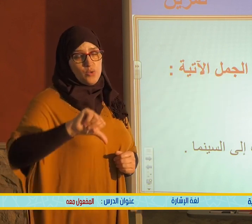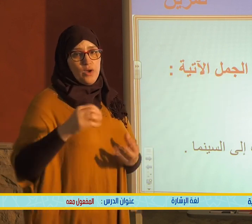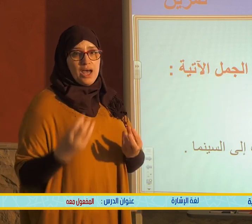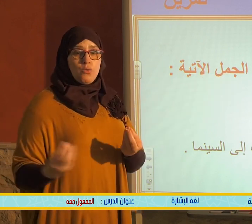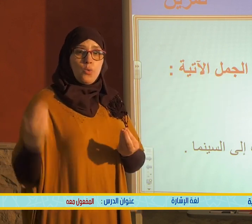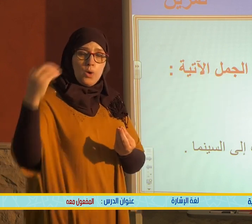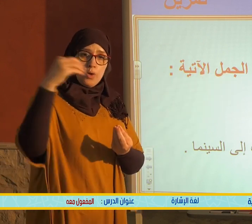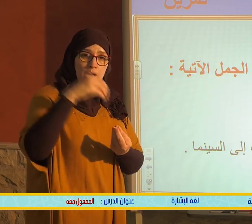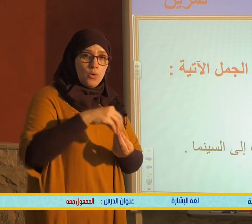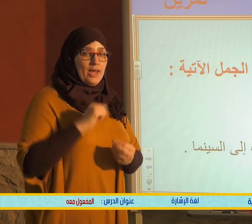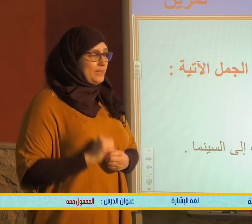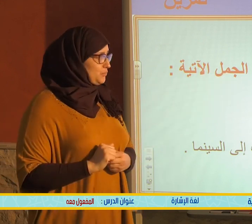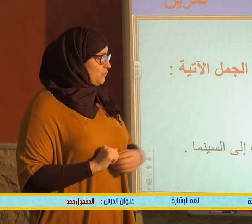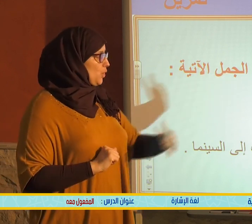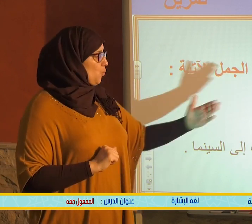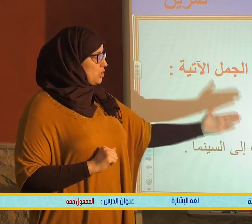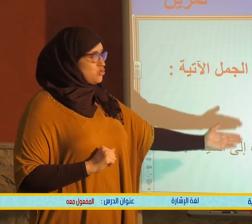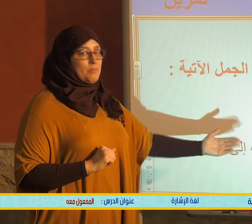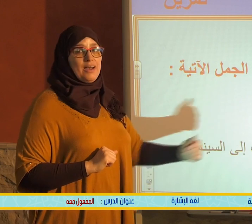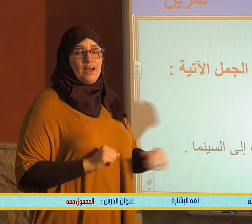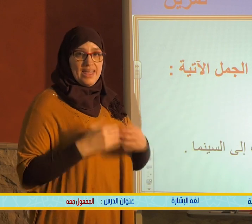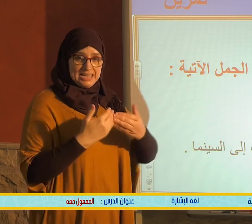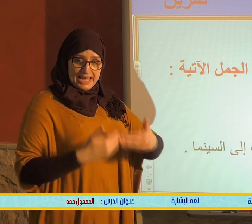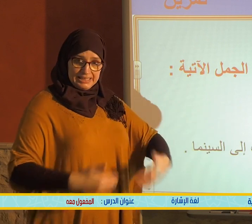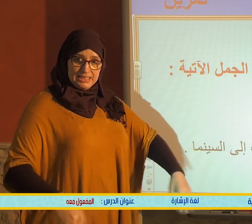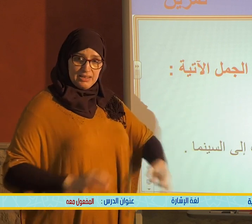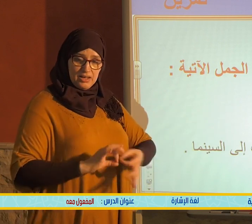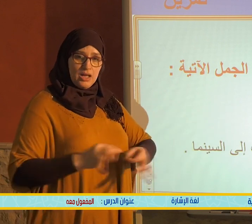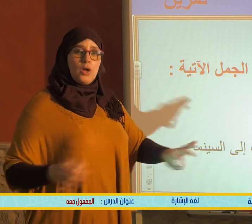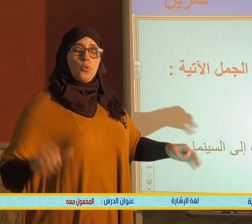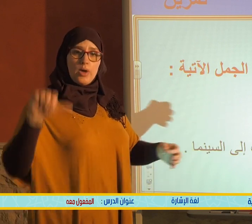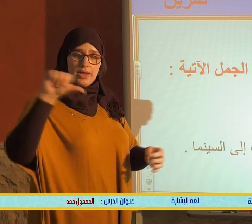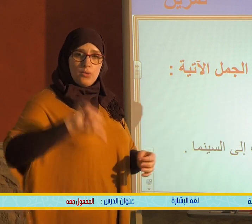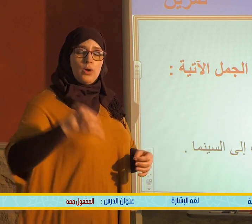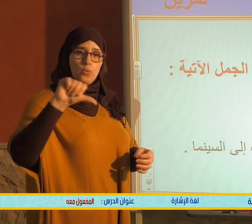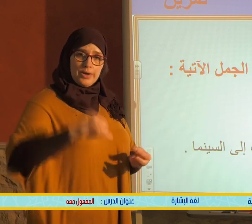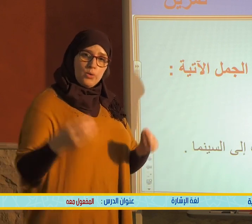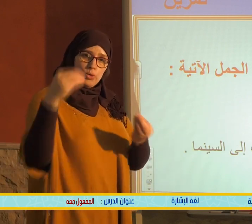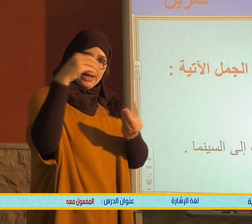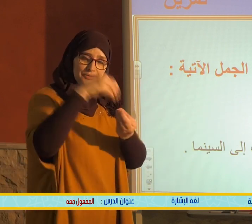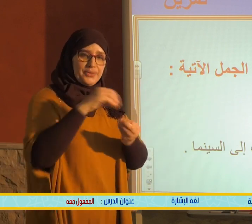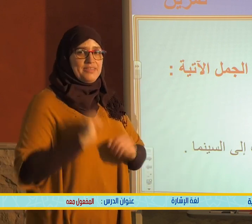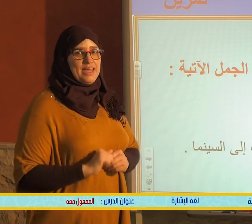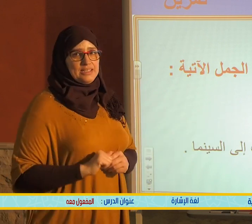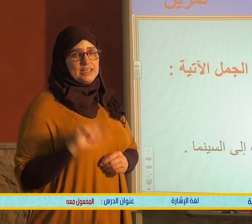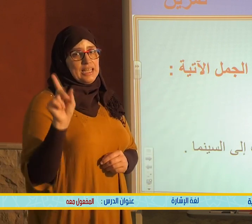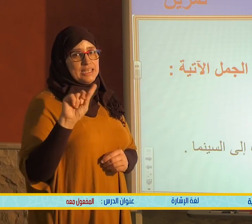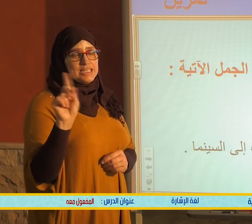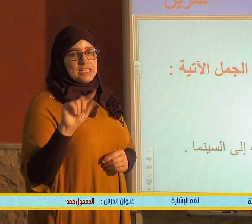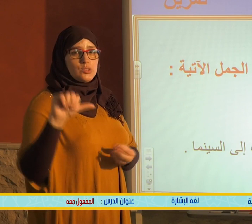فالواو وواو العطف، والجملة الأخيرة واو واو العطف كذلك، ليست